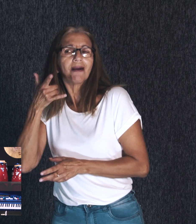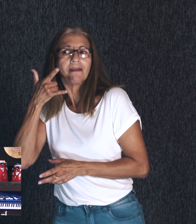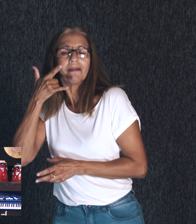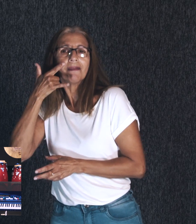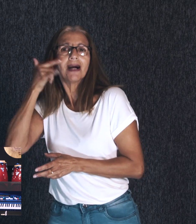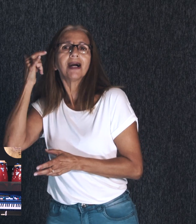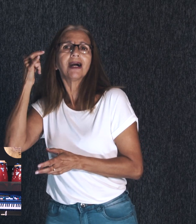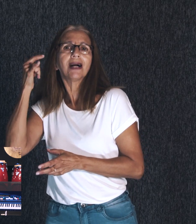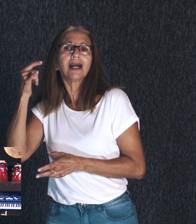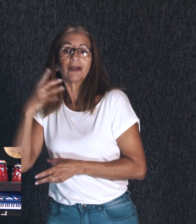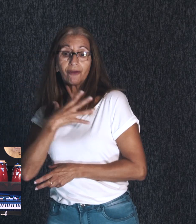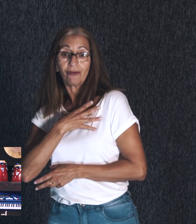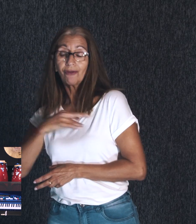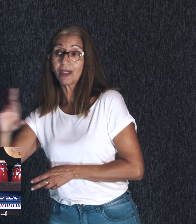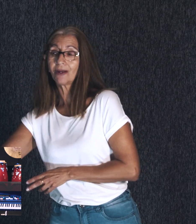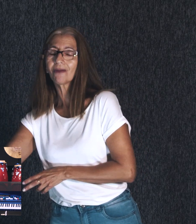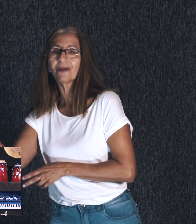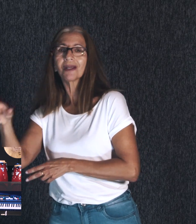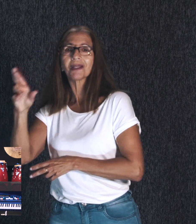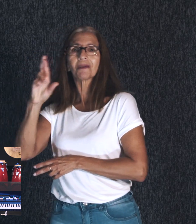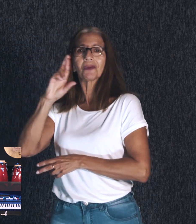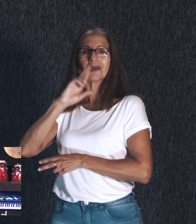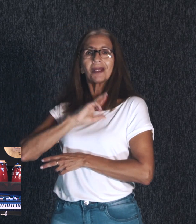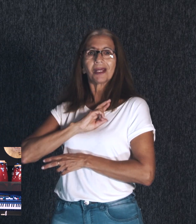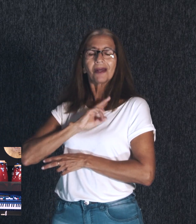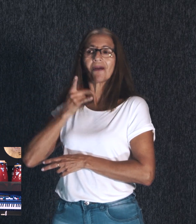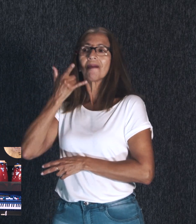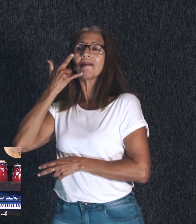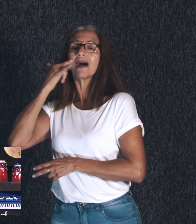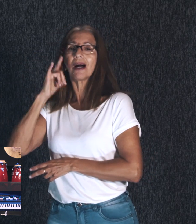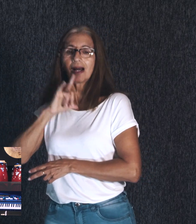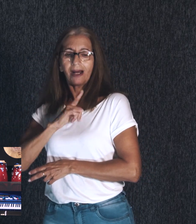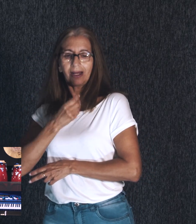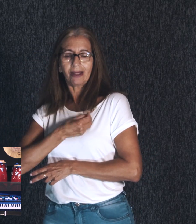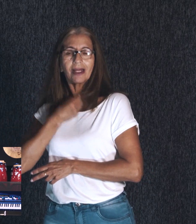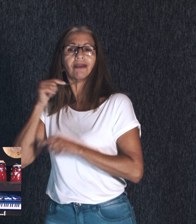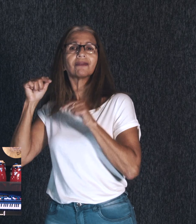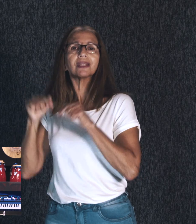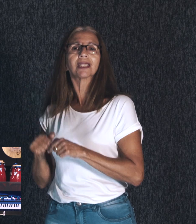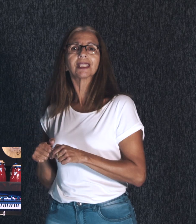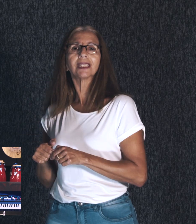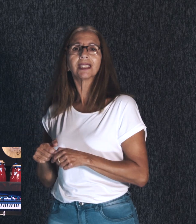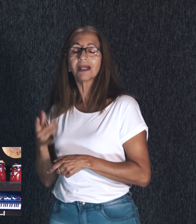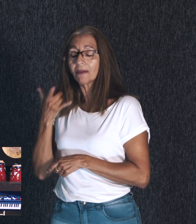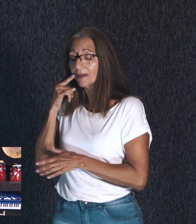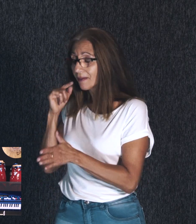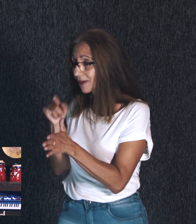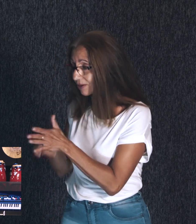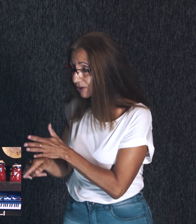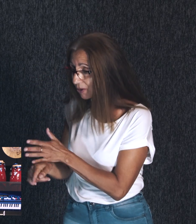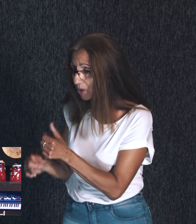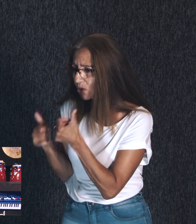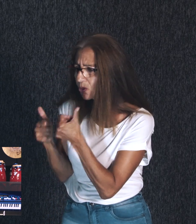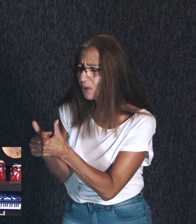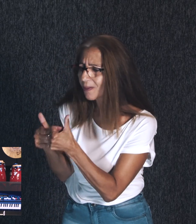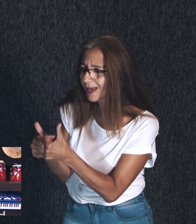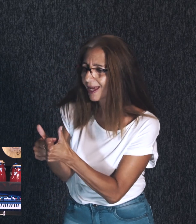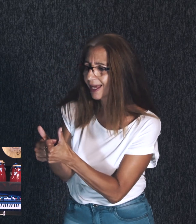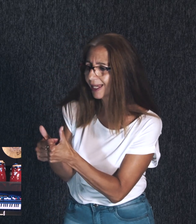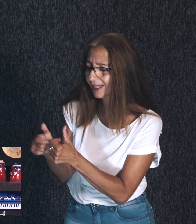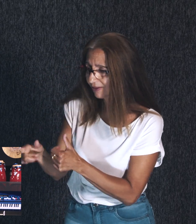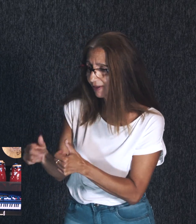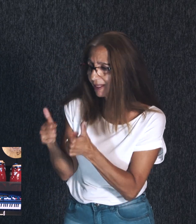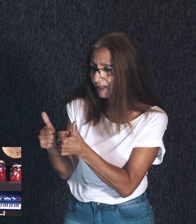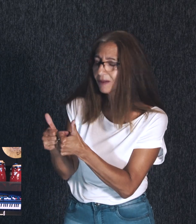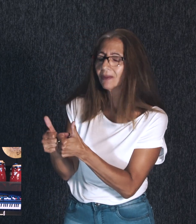Pai, eu estou aqui. E ele disse: você está bem, filho? Você está bem, meu filho?